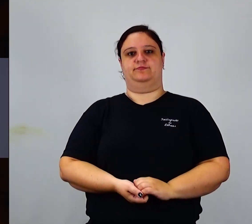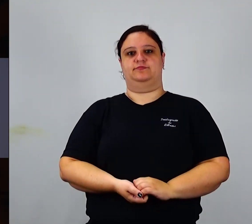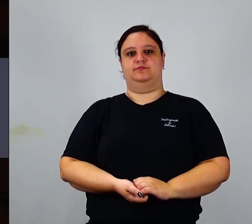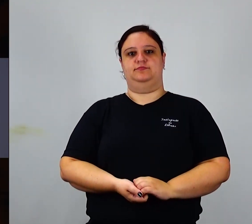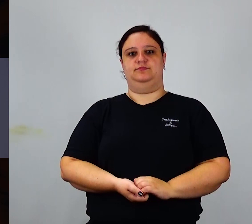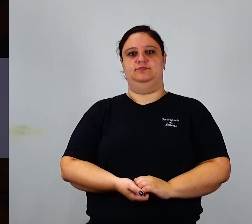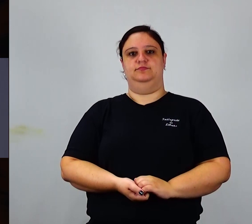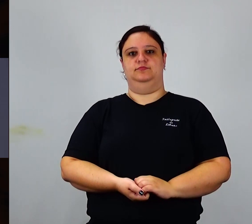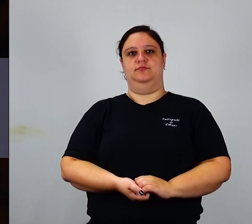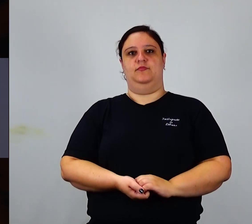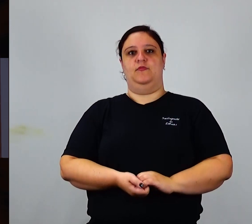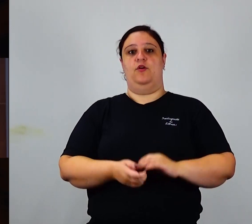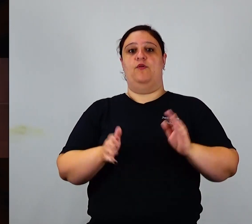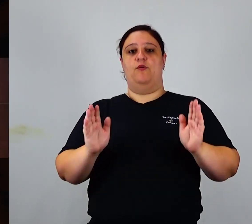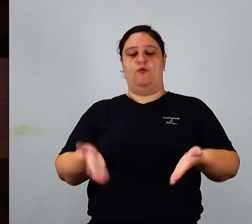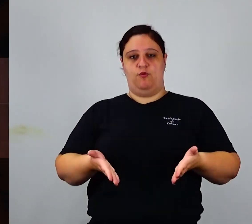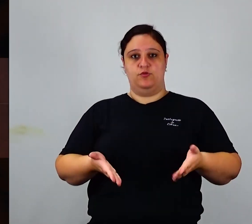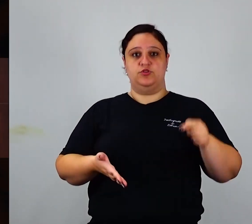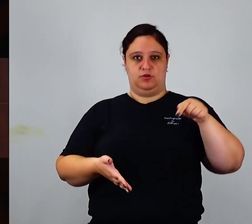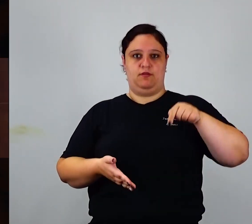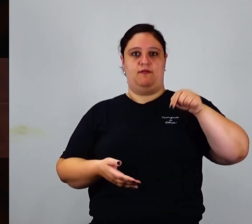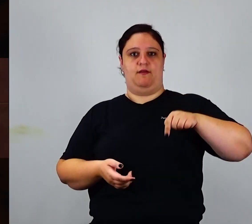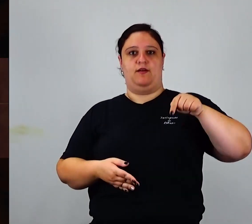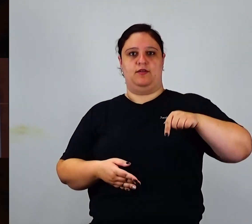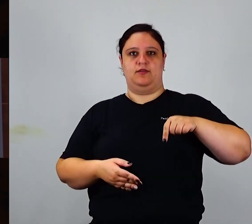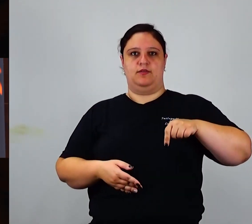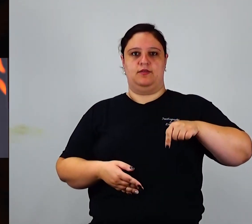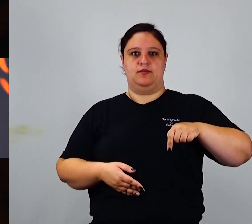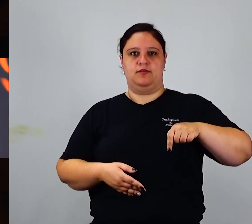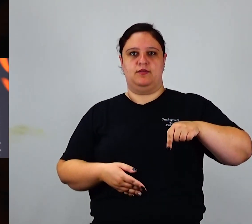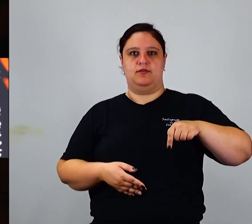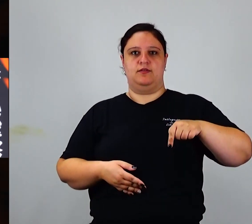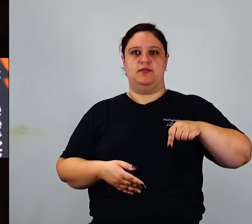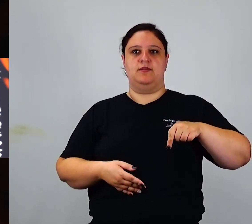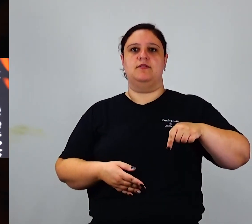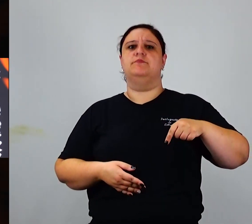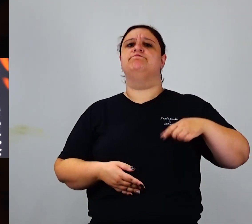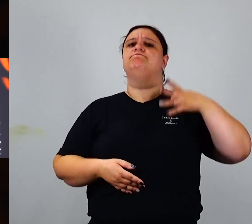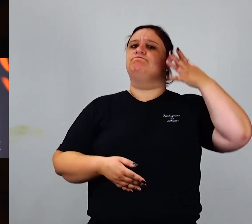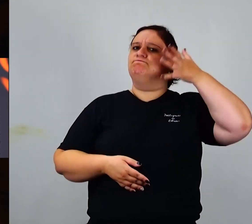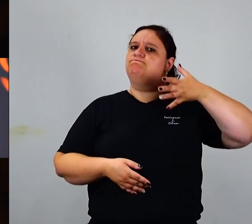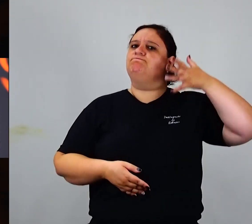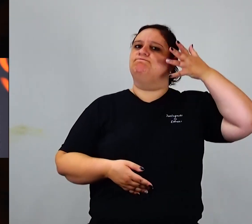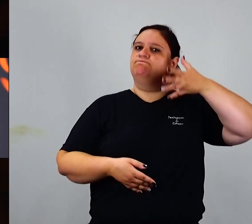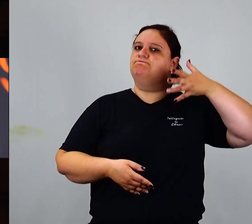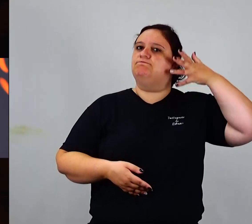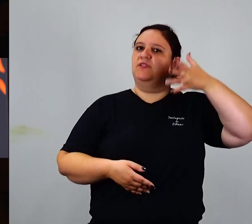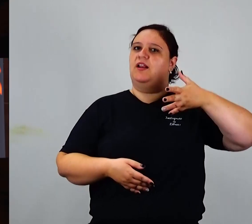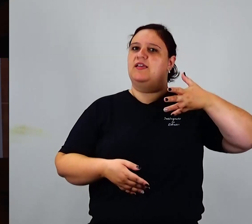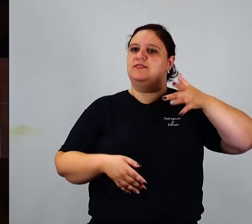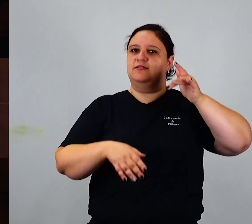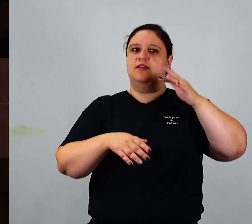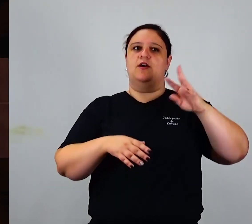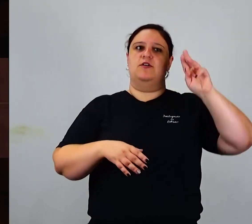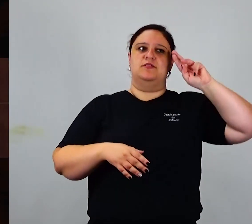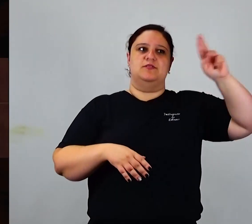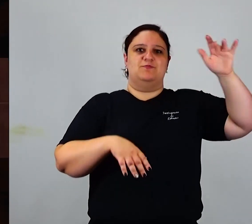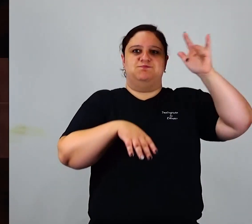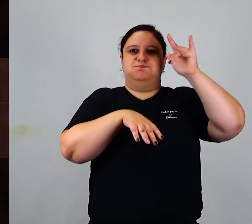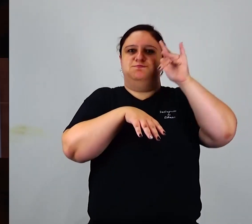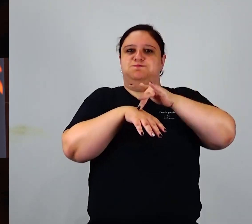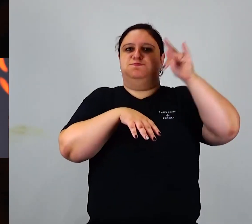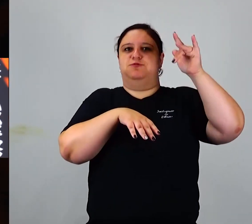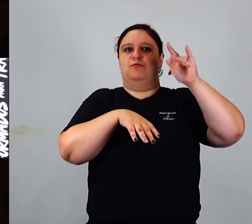E se você está aqui hoje, nessa conferência, se você ouviu essa palavra, e se o Senhor tocou o seu coração, certamente esse é o seu sentimento, de